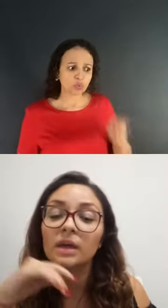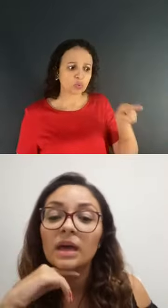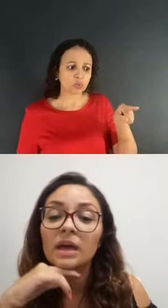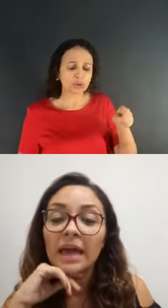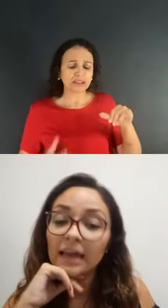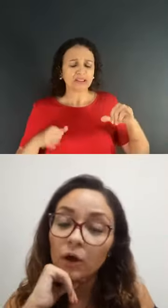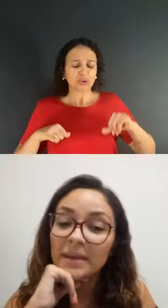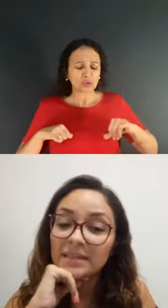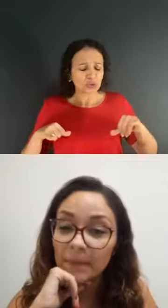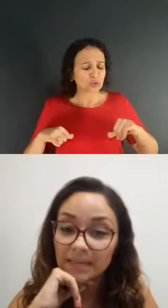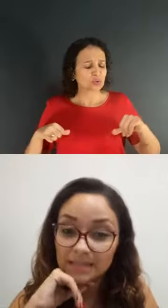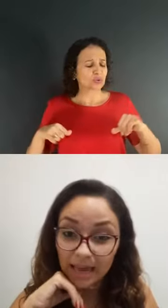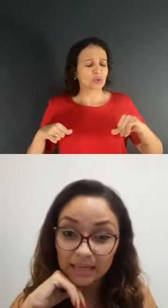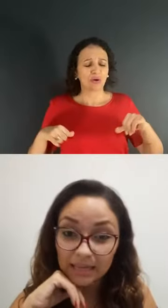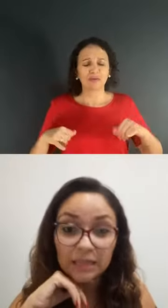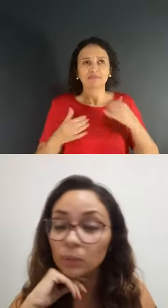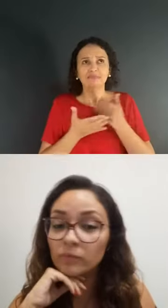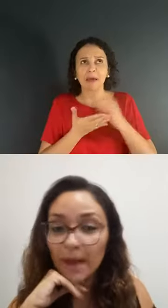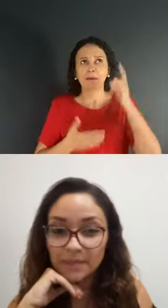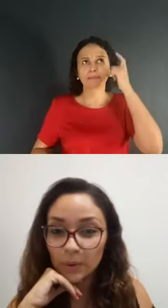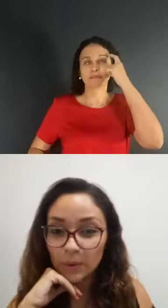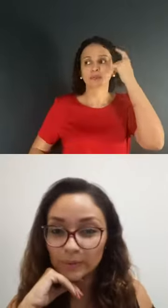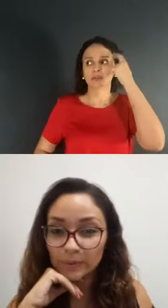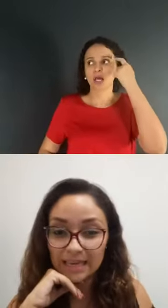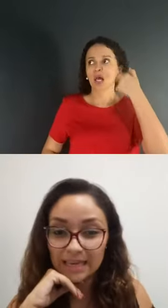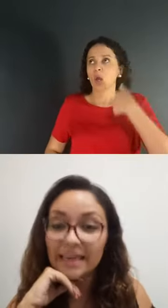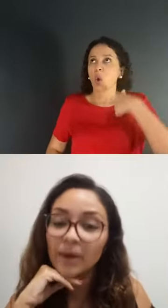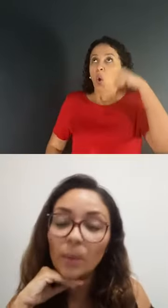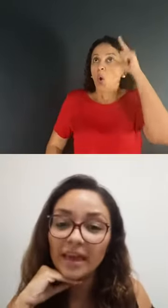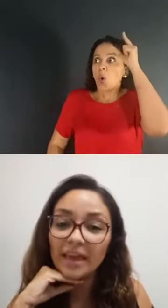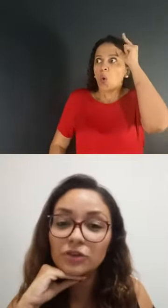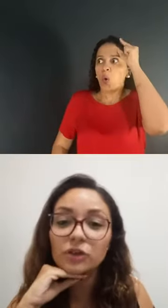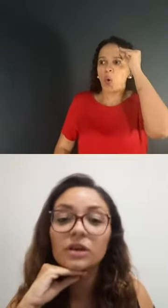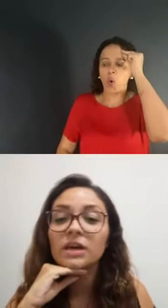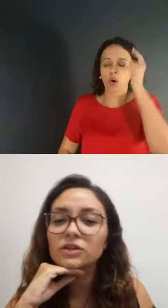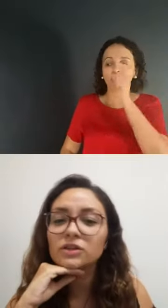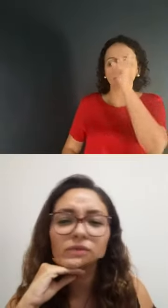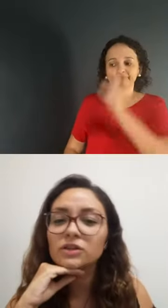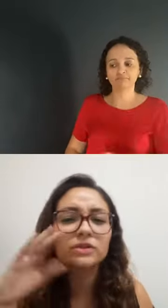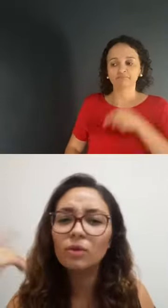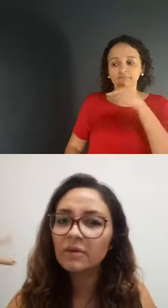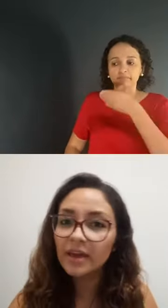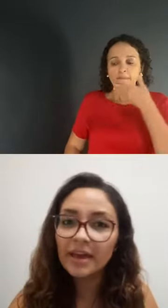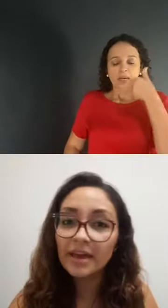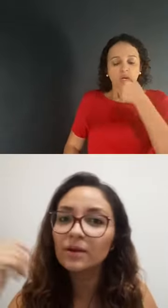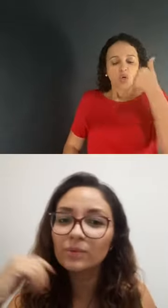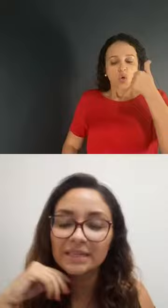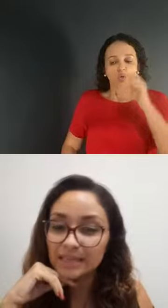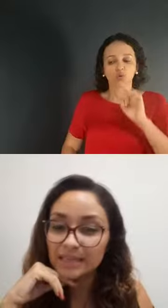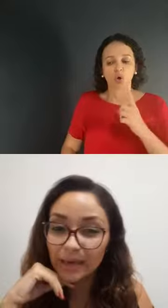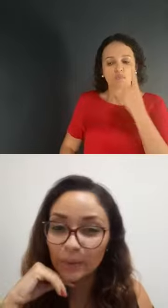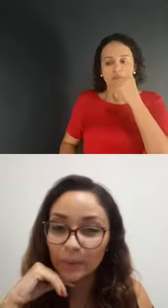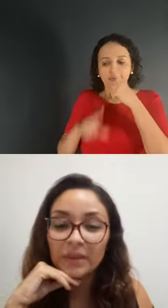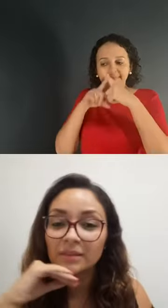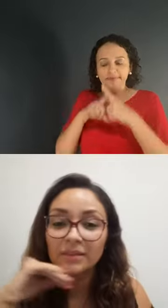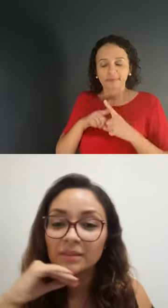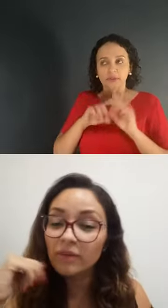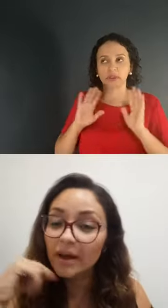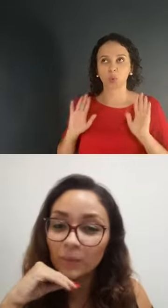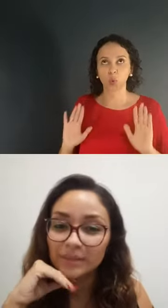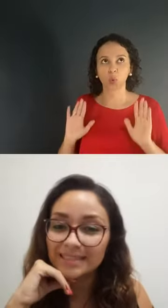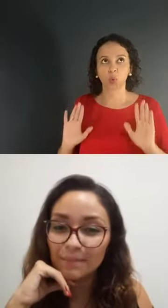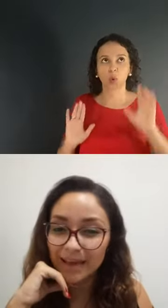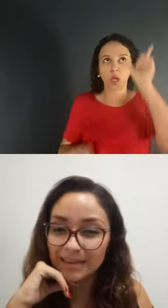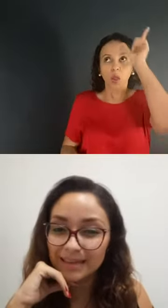abuso, ela começa a pensar que não vai mais acontecer, que realmente isso foi só uma vez que aconteceu, não